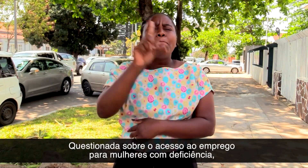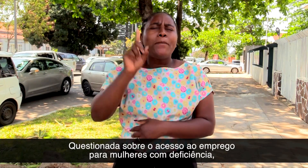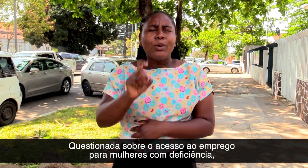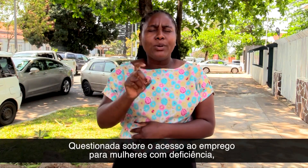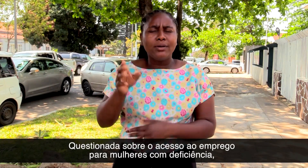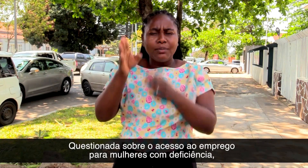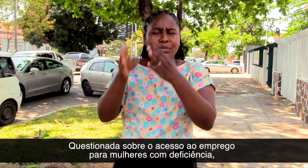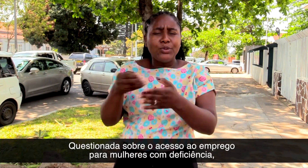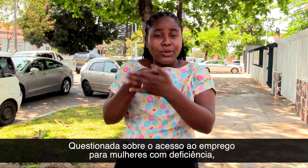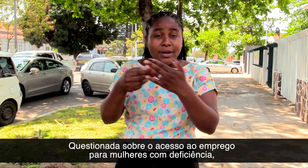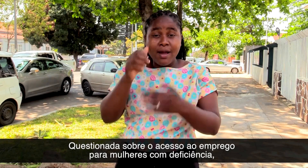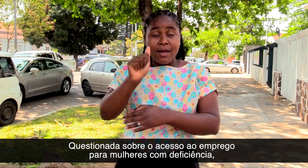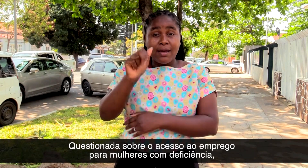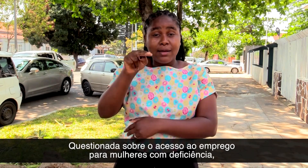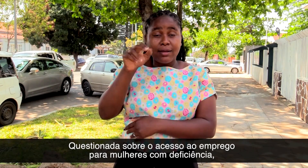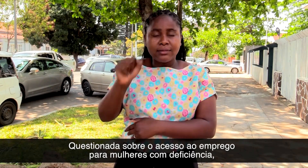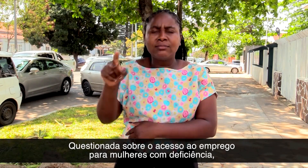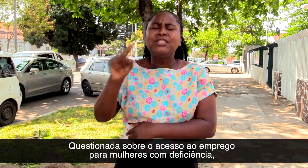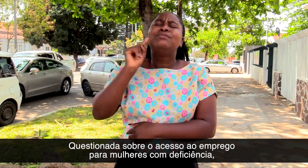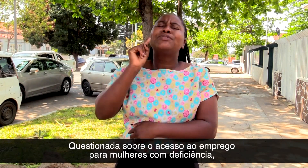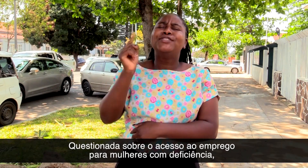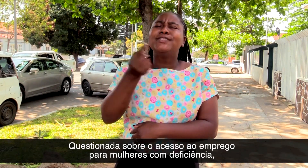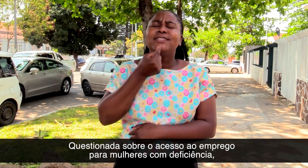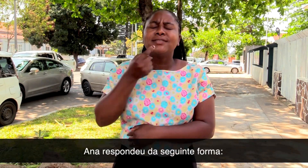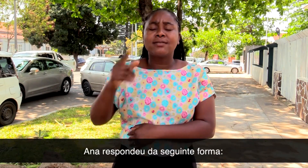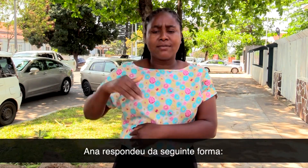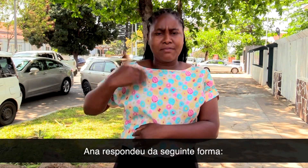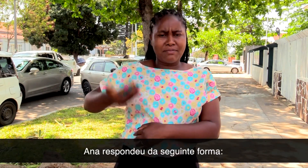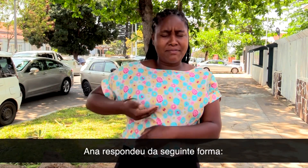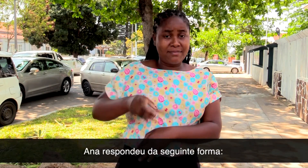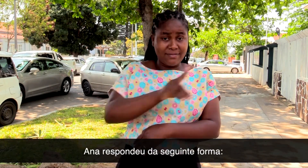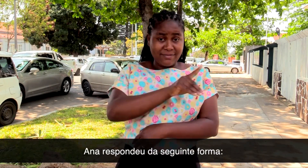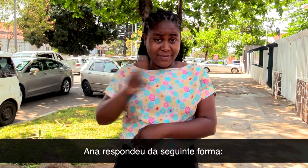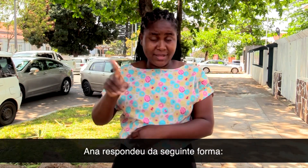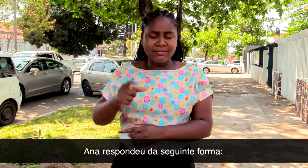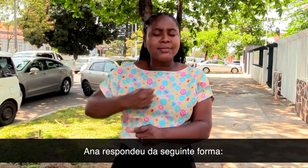Questionada sobre o acesso ao emprego para mulheres com deficiência, Ana respondeu da seguinte forma: